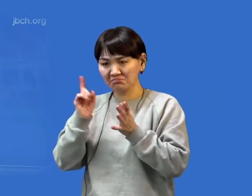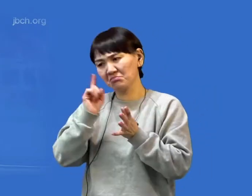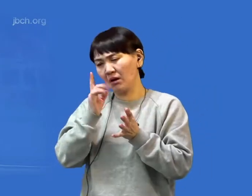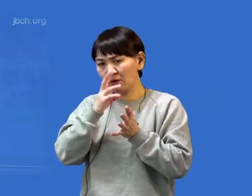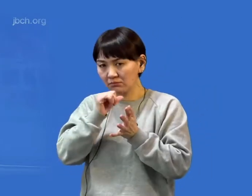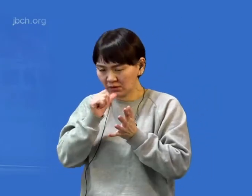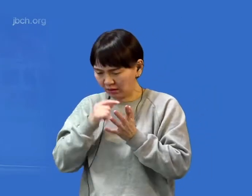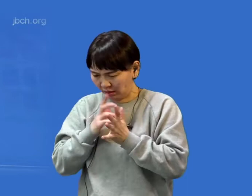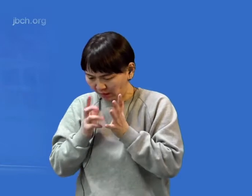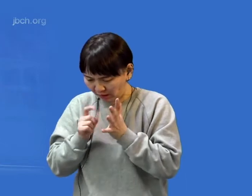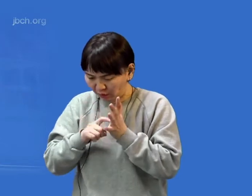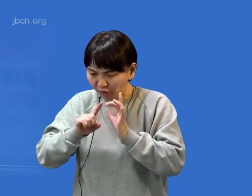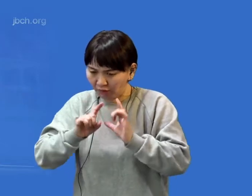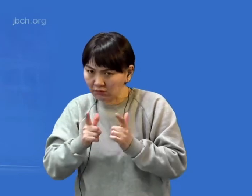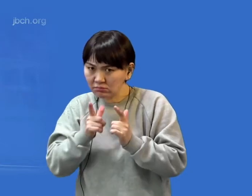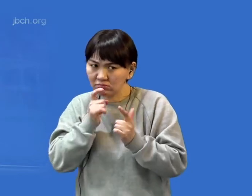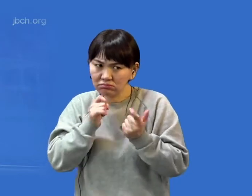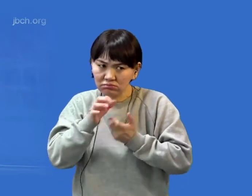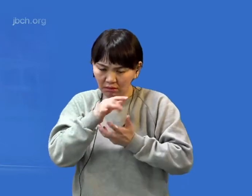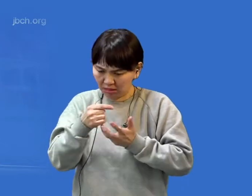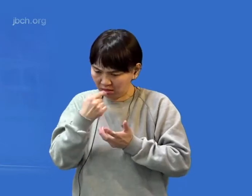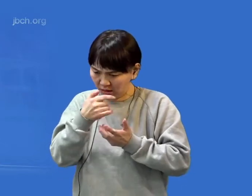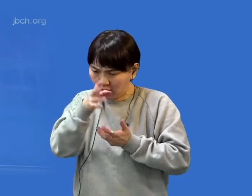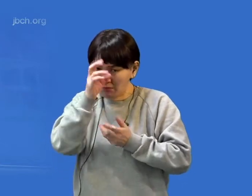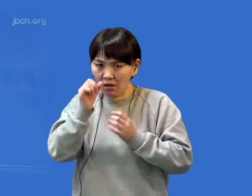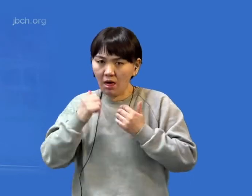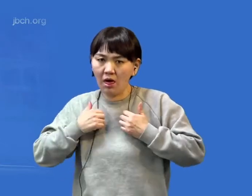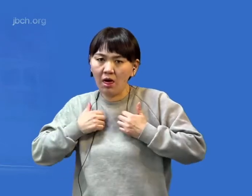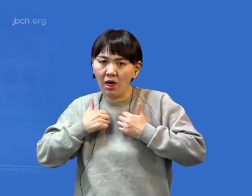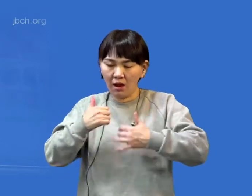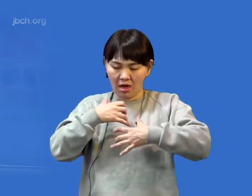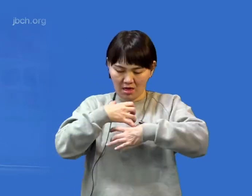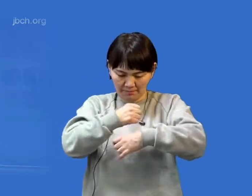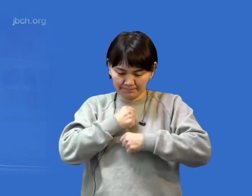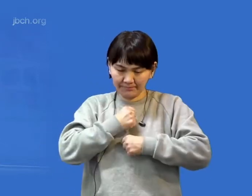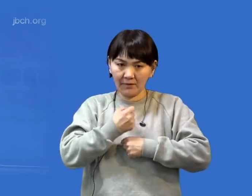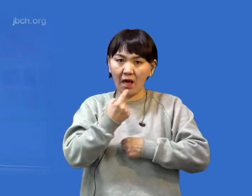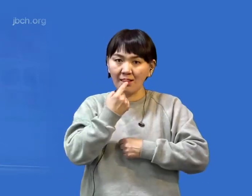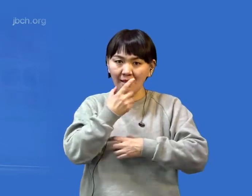Христ итгэгч хүн өөрийгөө захирах зүйлсүү дэндүү олон байна.